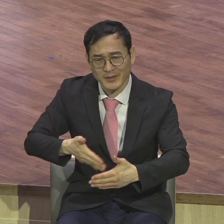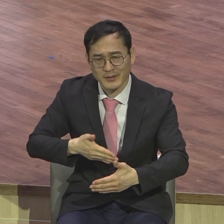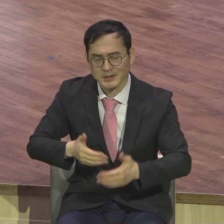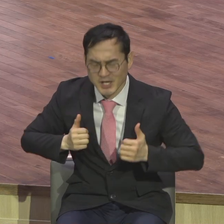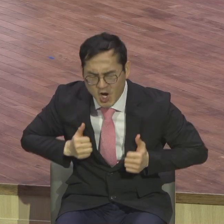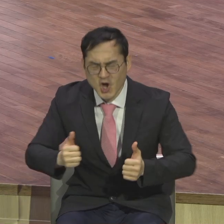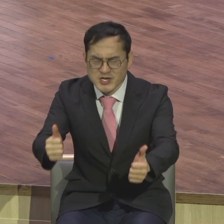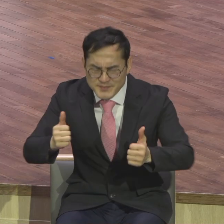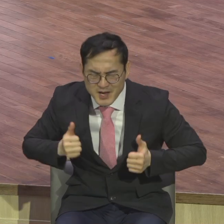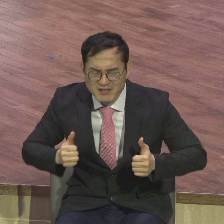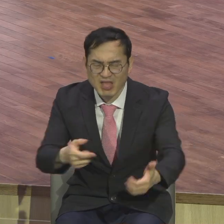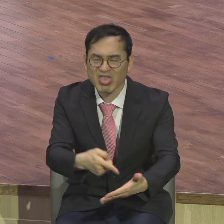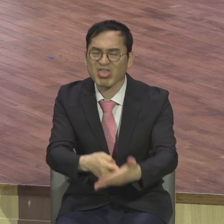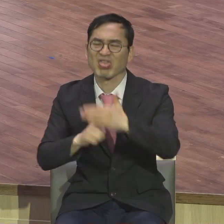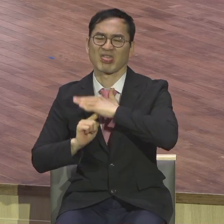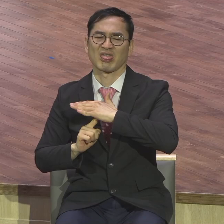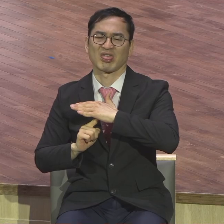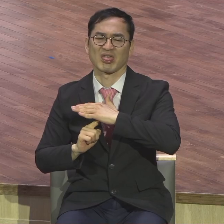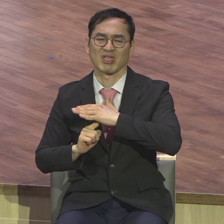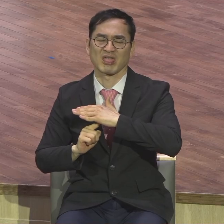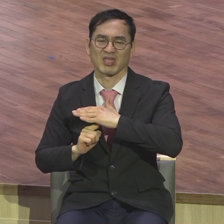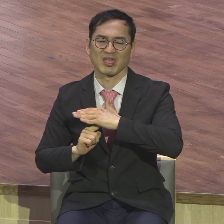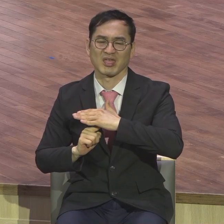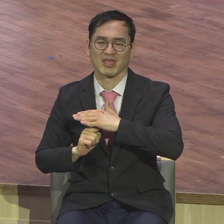자빠지죠. 힘이 없어가지고.